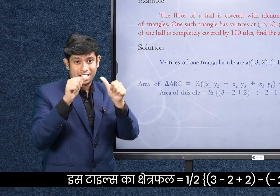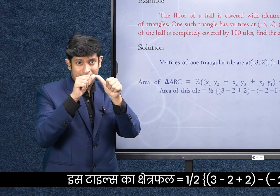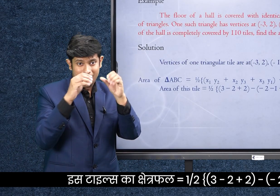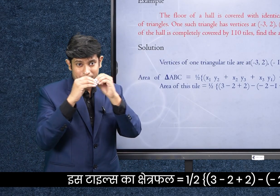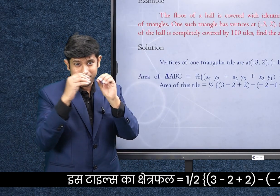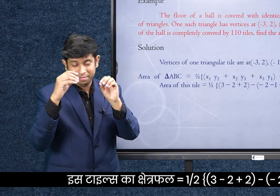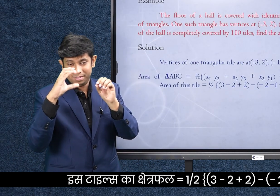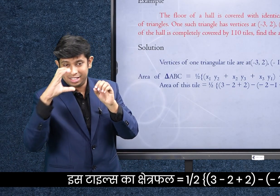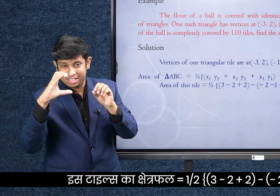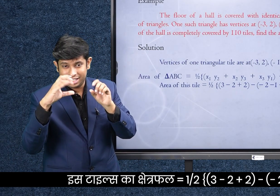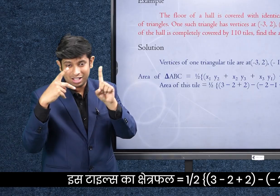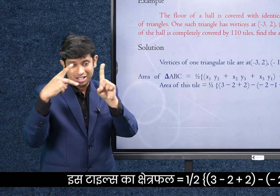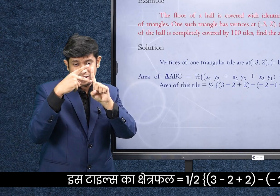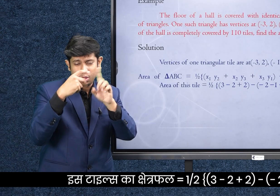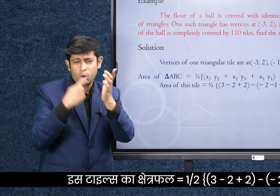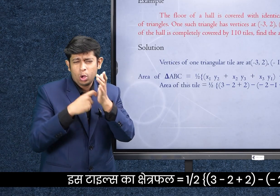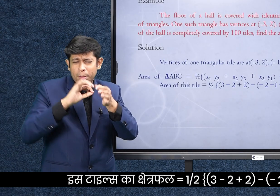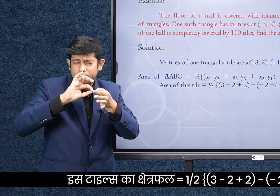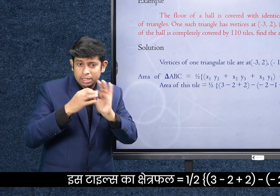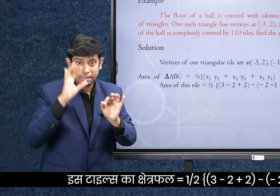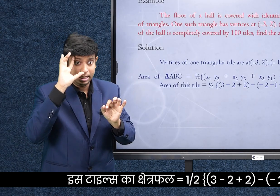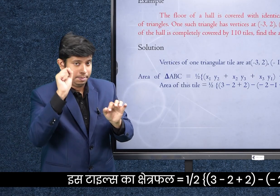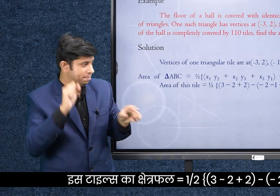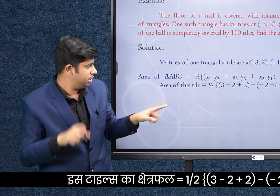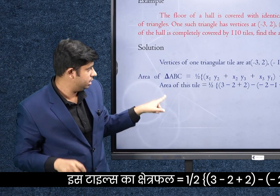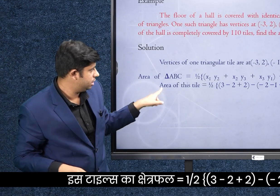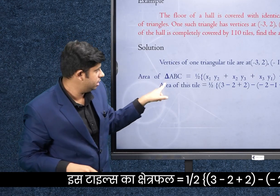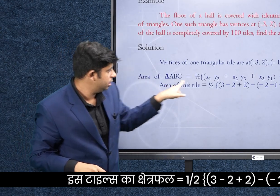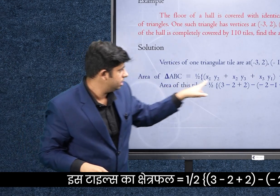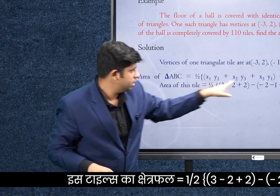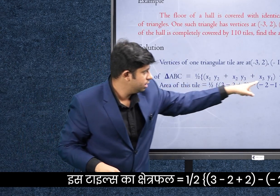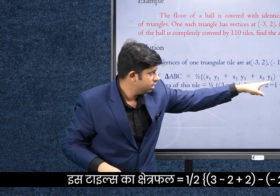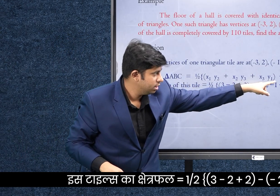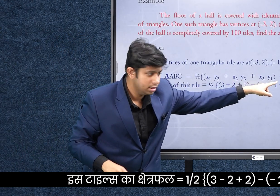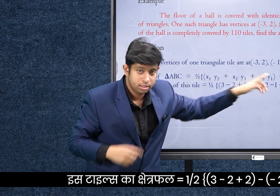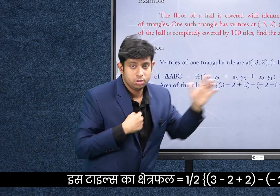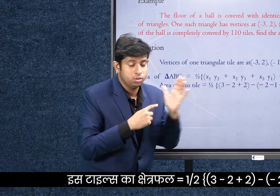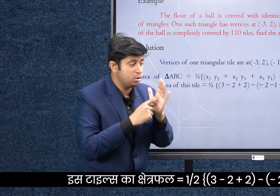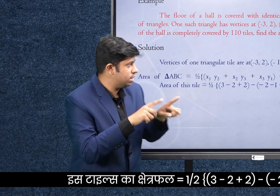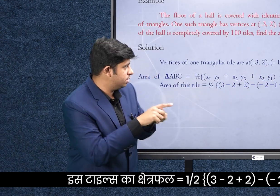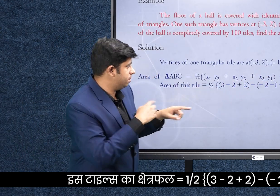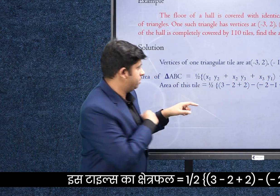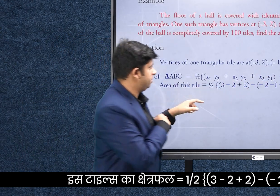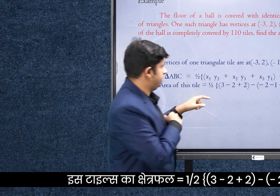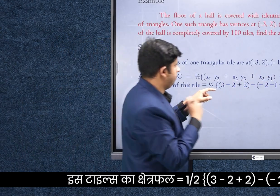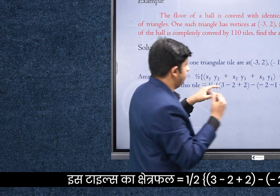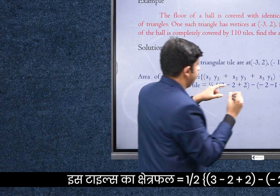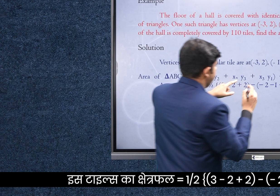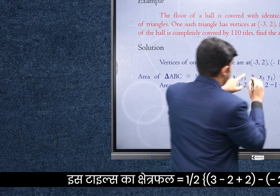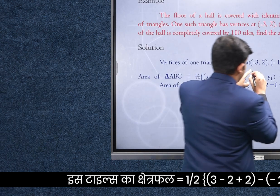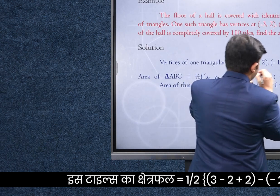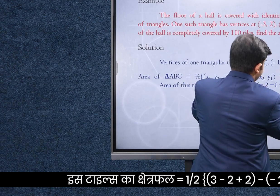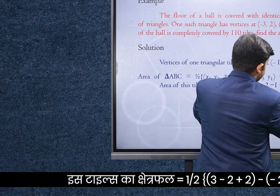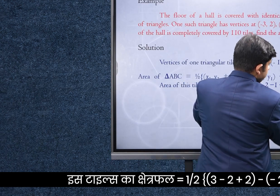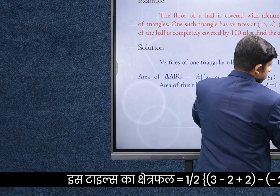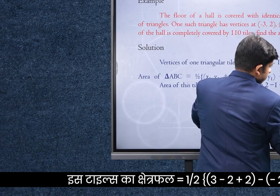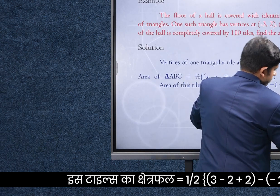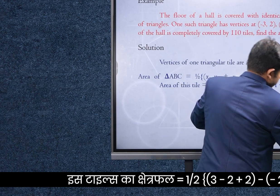इस टाइल्स का क्षेत्रफल इज इक्वल 1/2 ऑफ कर्ली ब्रैकेट ओपन 3 - 2 + 2 माइनस